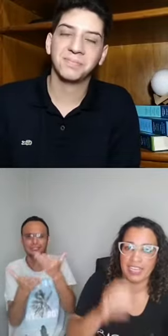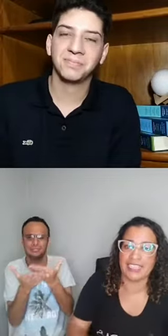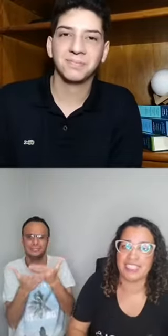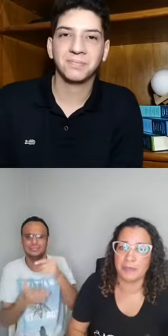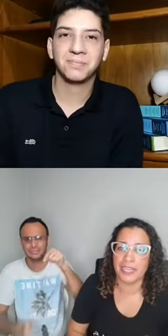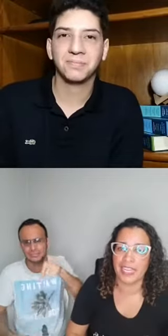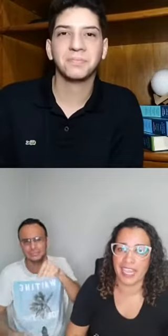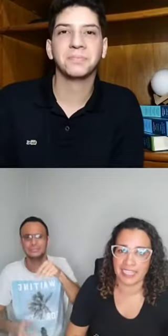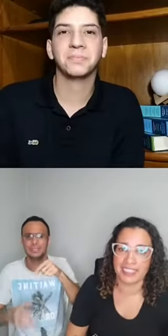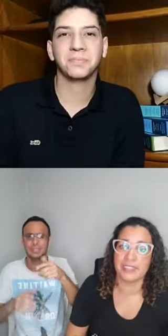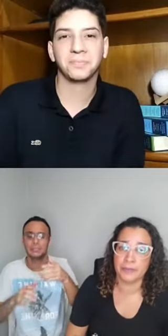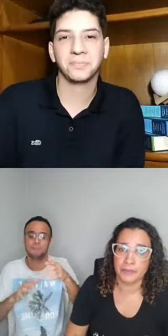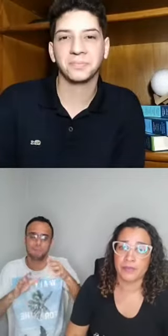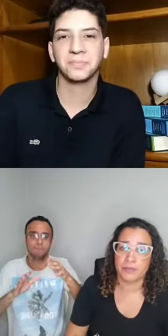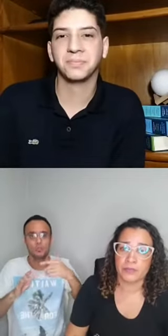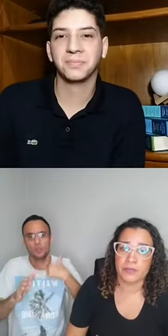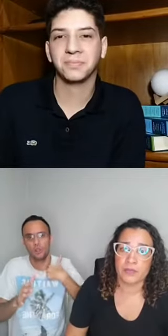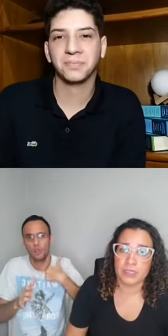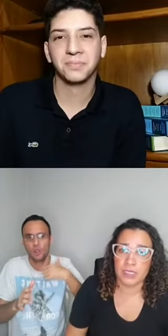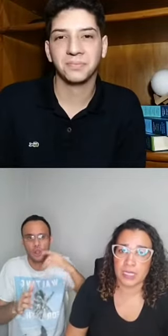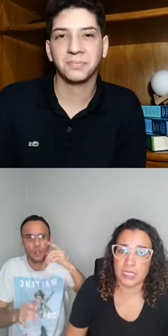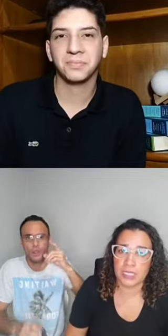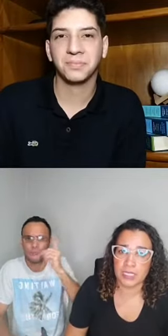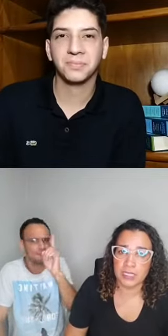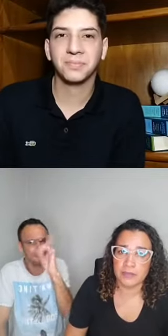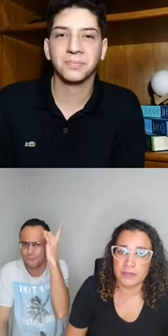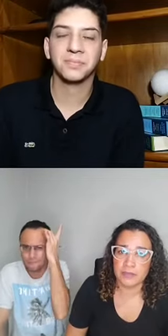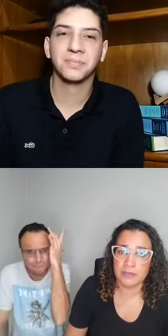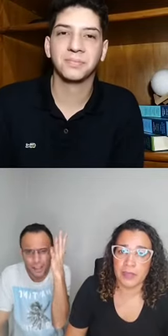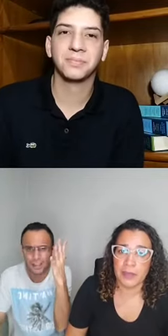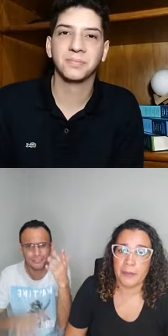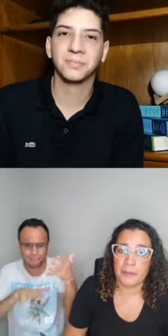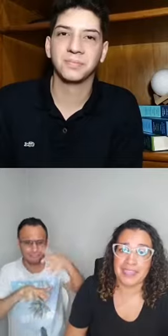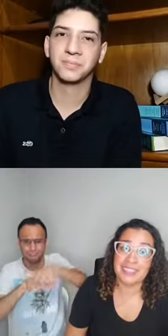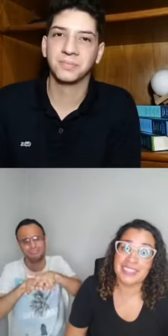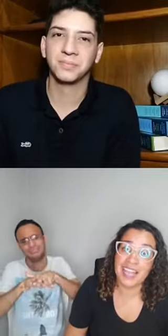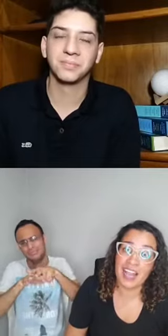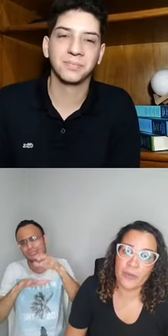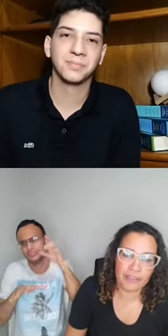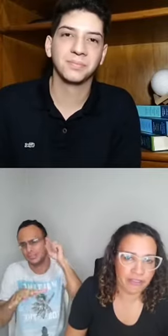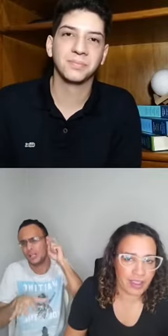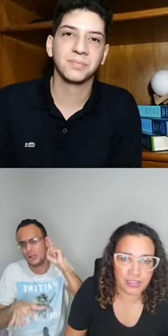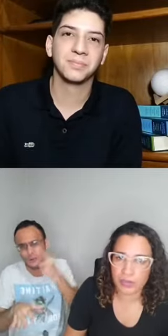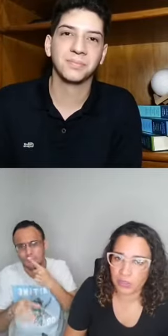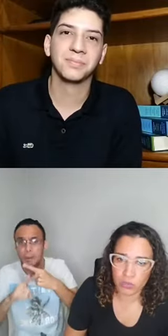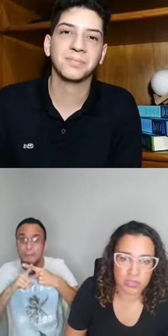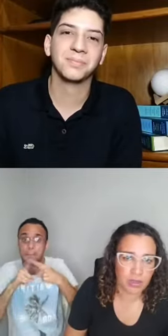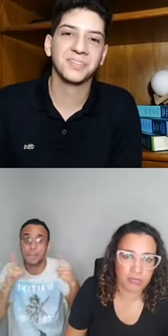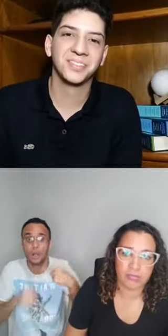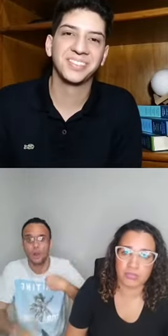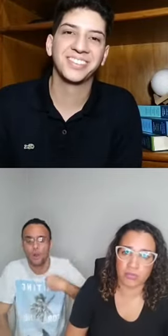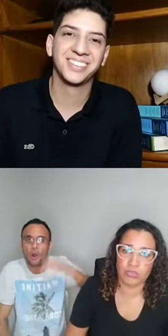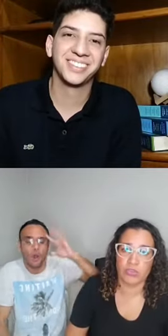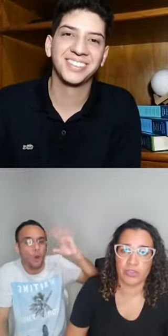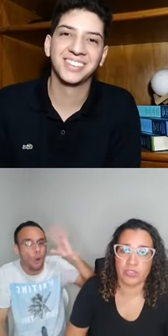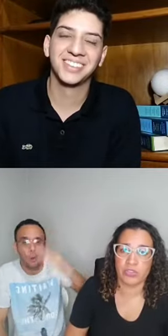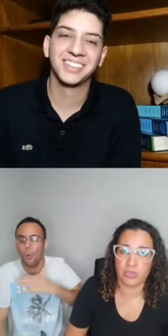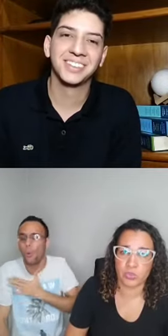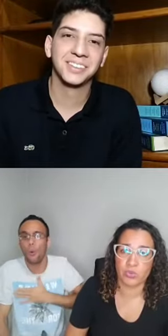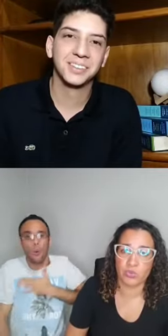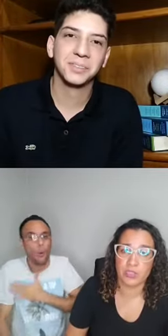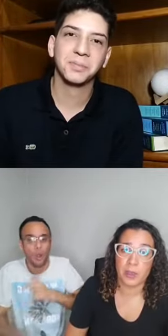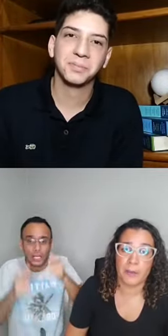já tenho essa experiência aqui. Mas não é fácil a inclusão com os